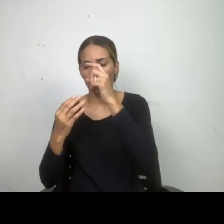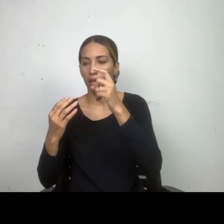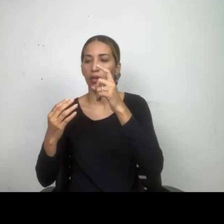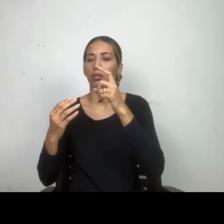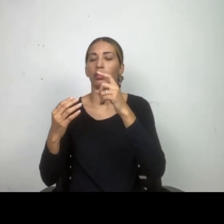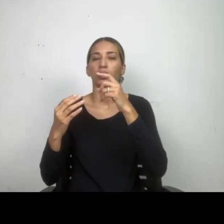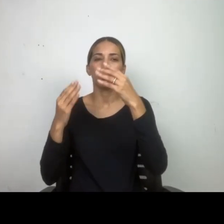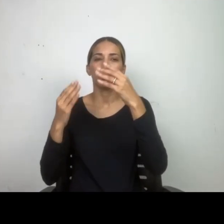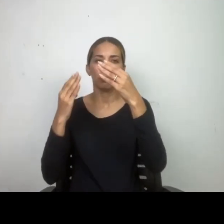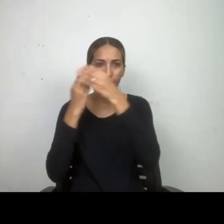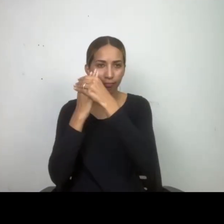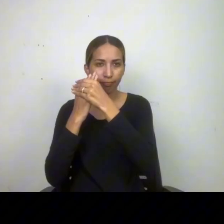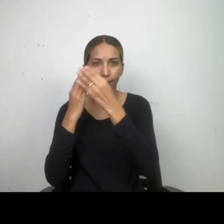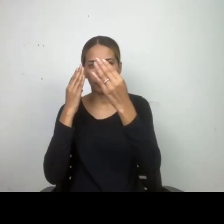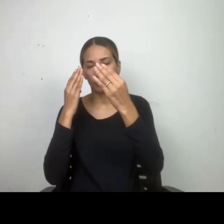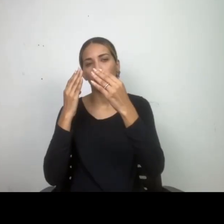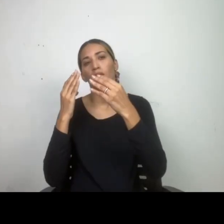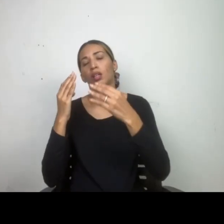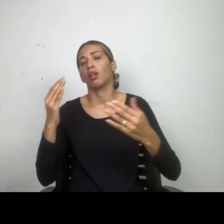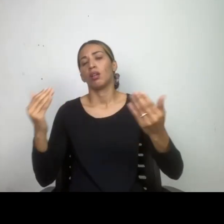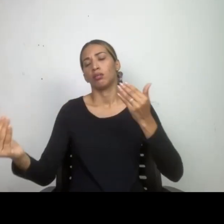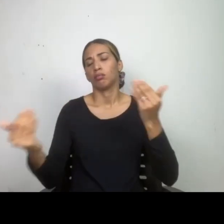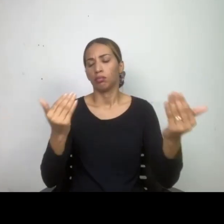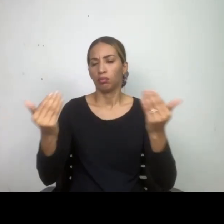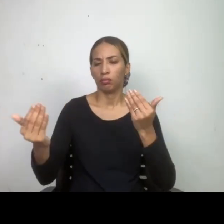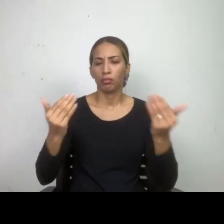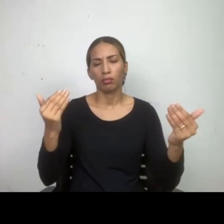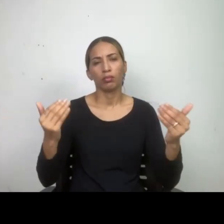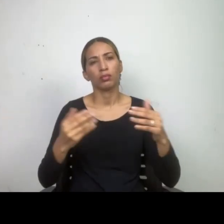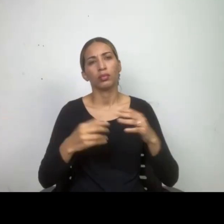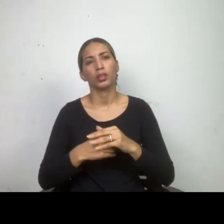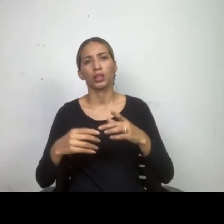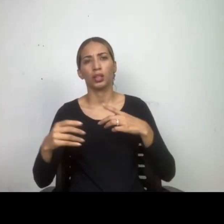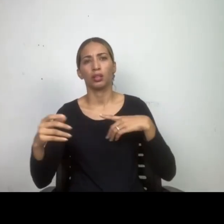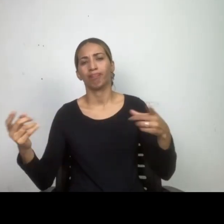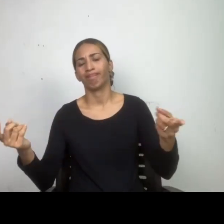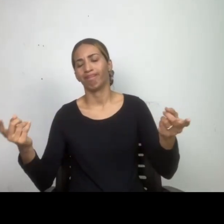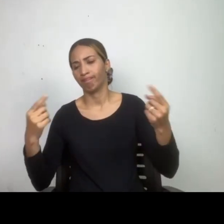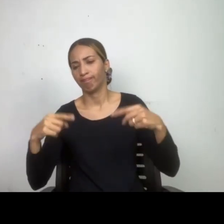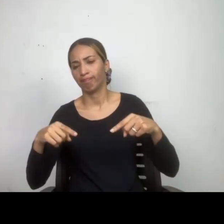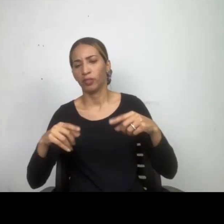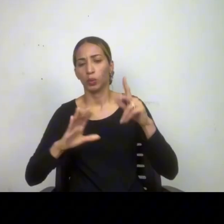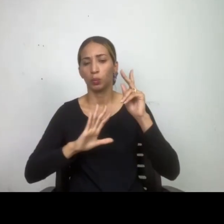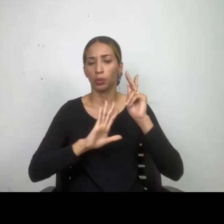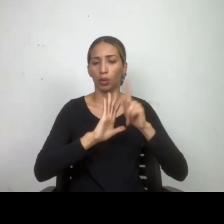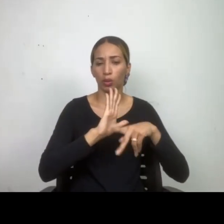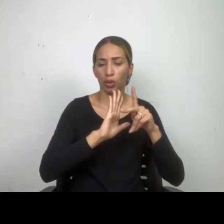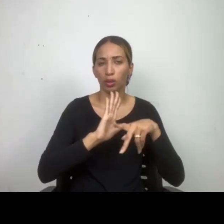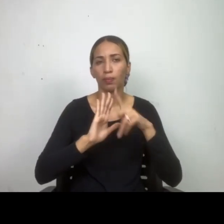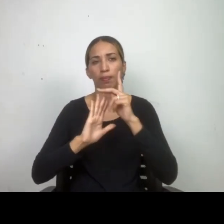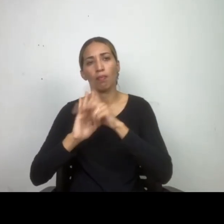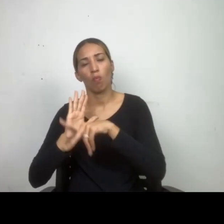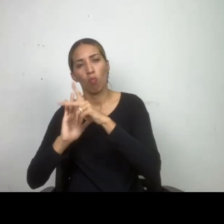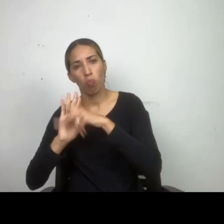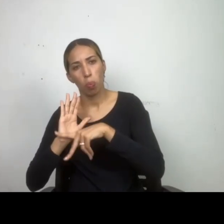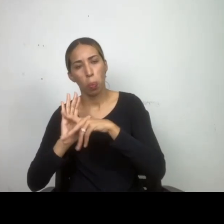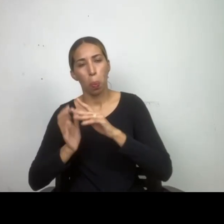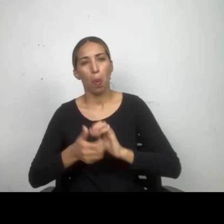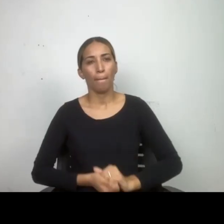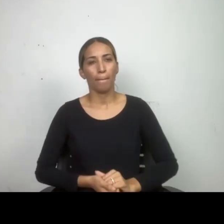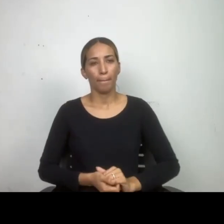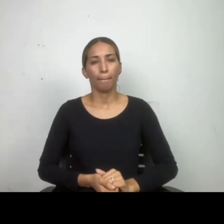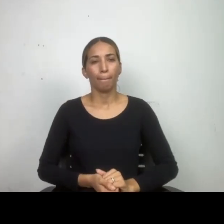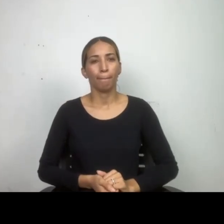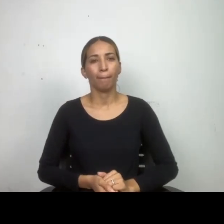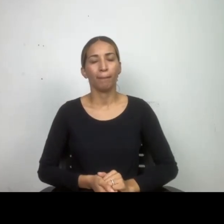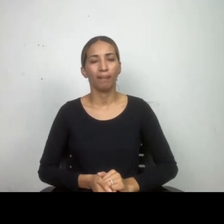aí, né, essa disputa entre projetos, né, para a política de